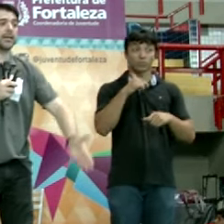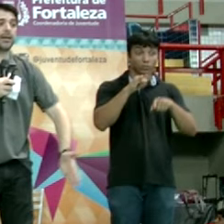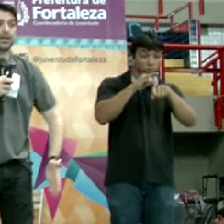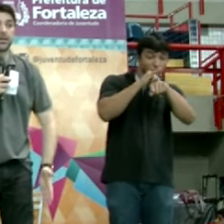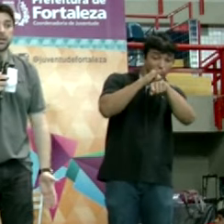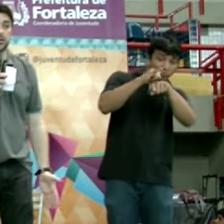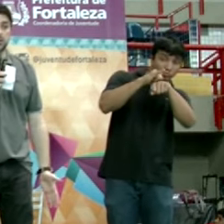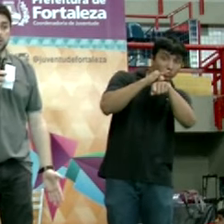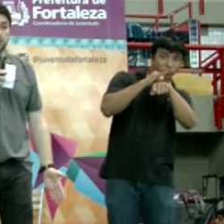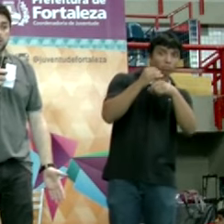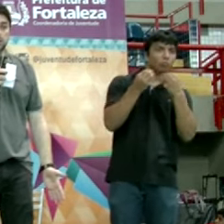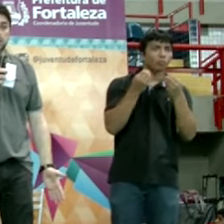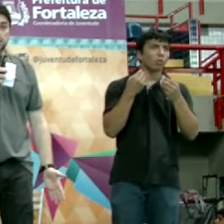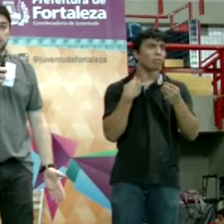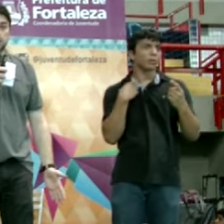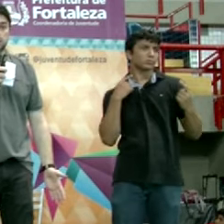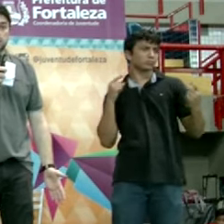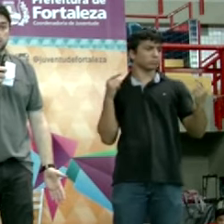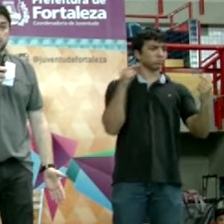estratégia para chegar até ele.